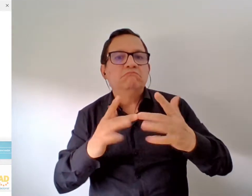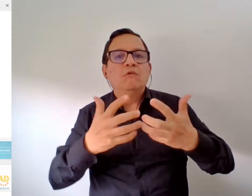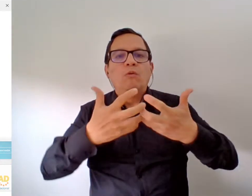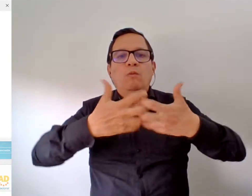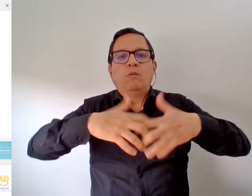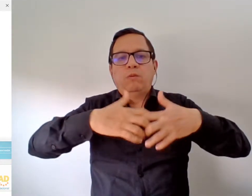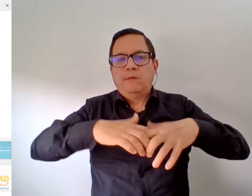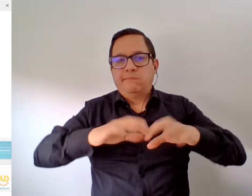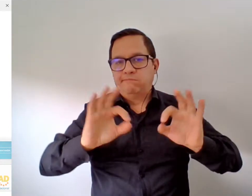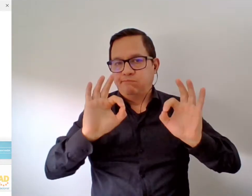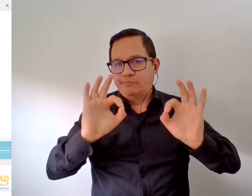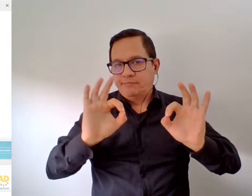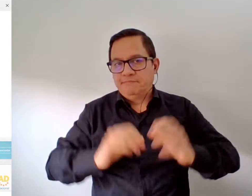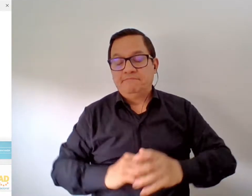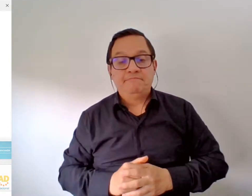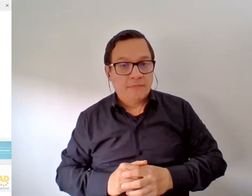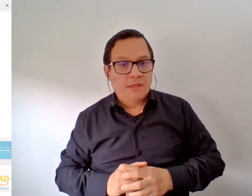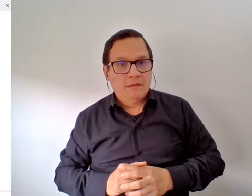funcionalidad.